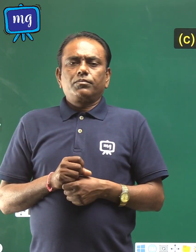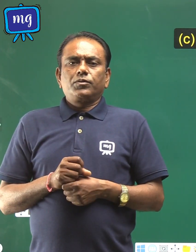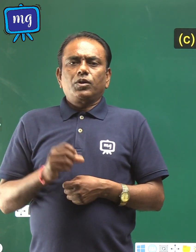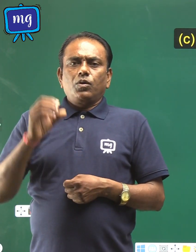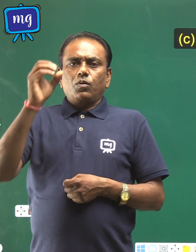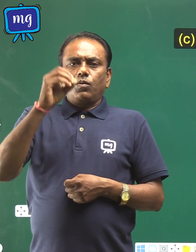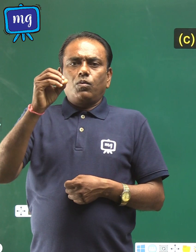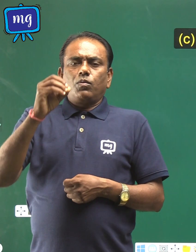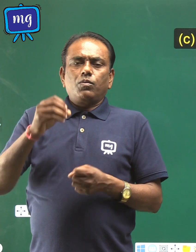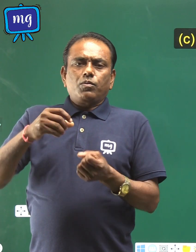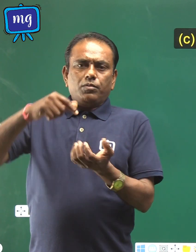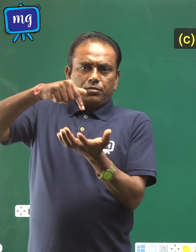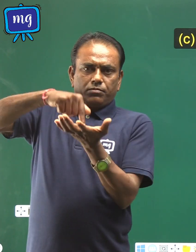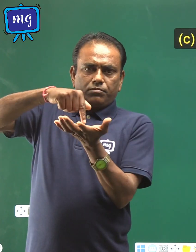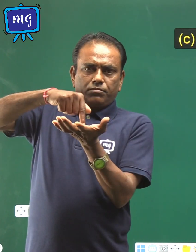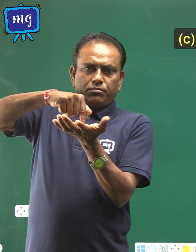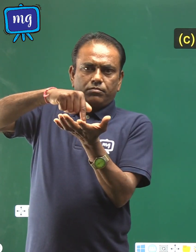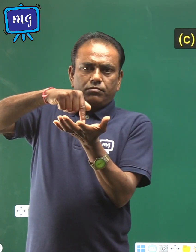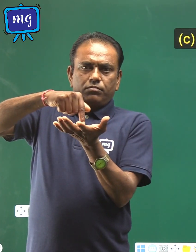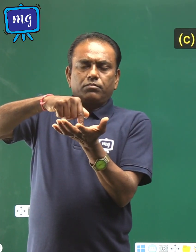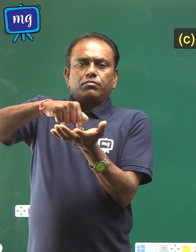ओ को केंद्र मानकर